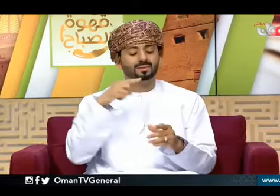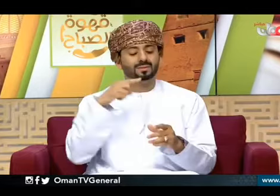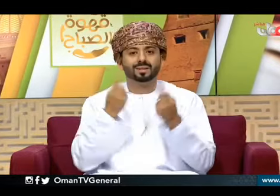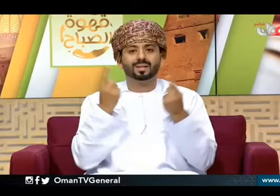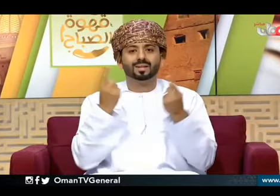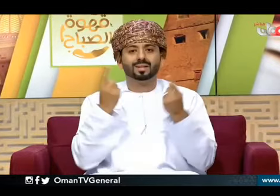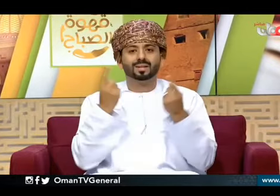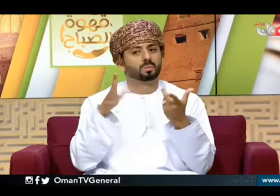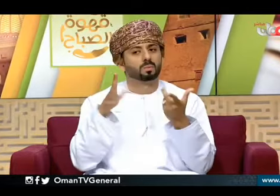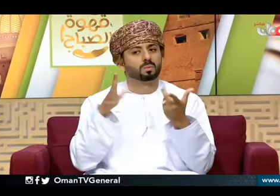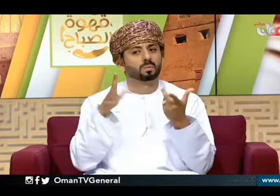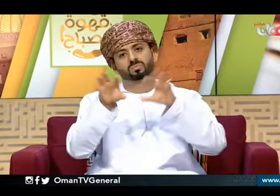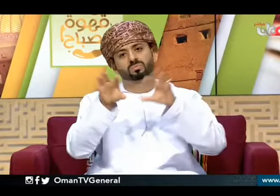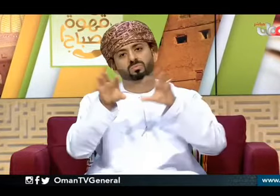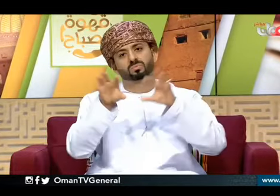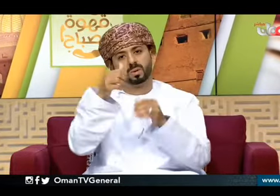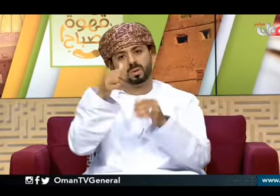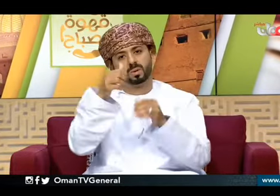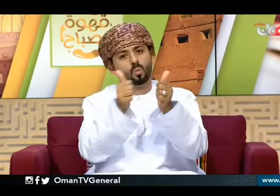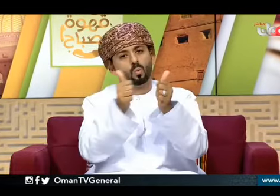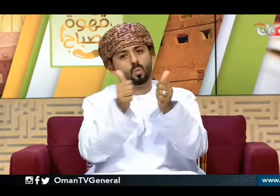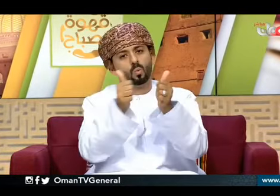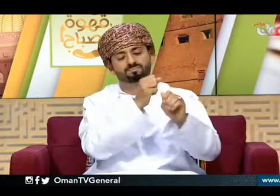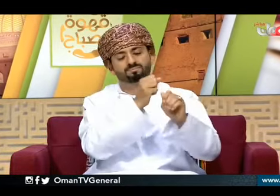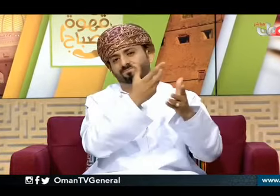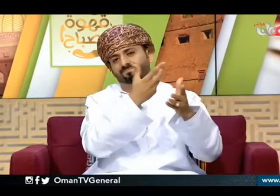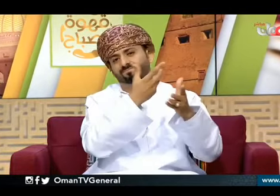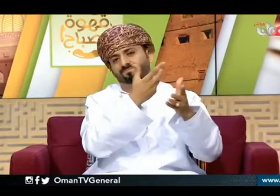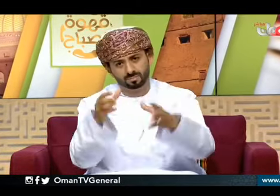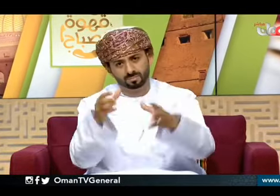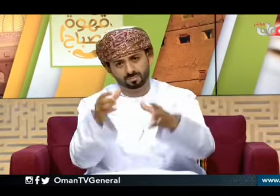دائما في وقاية، وعدم ترك الأمور